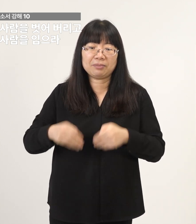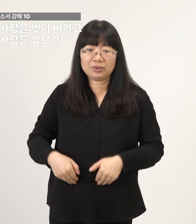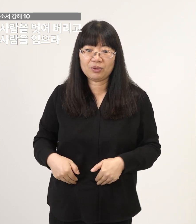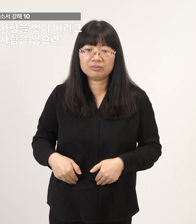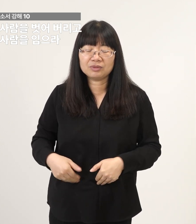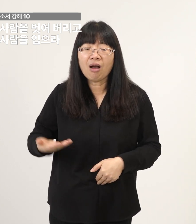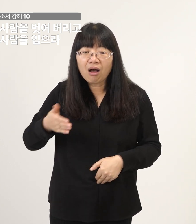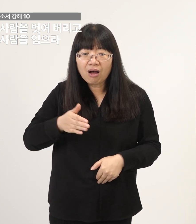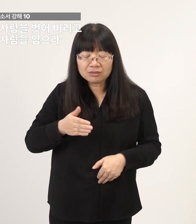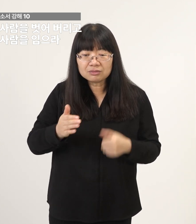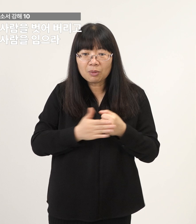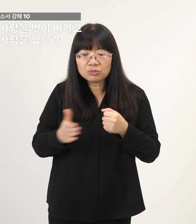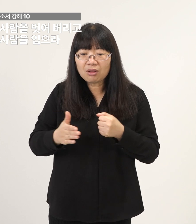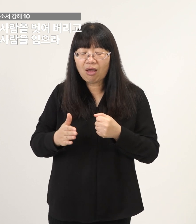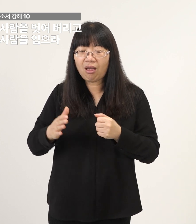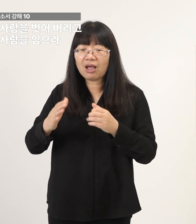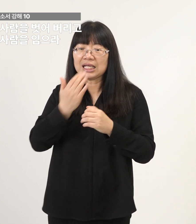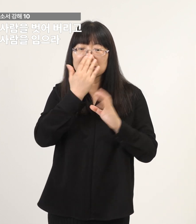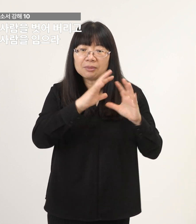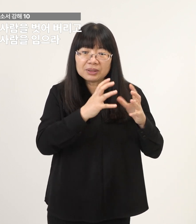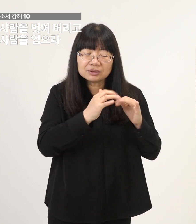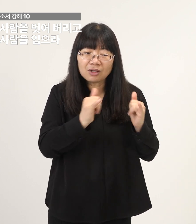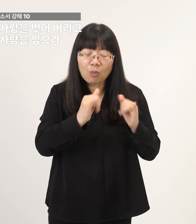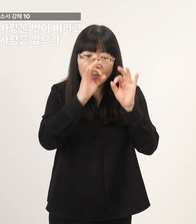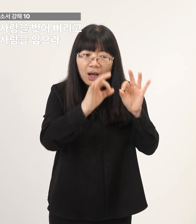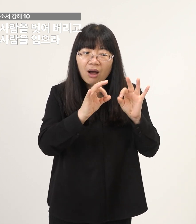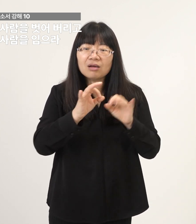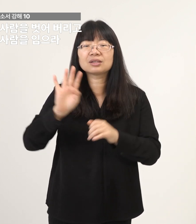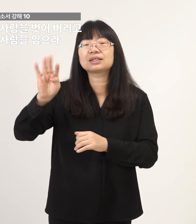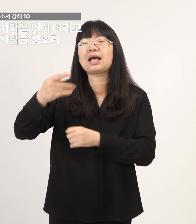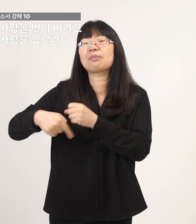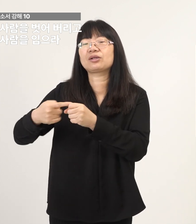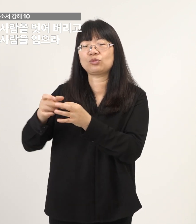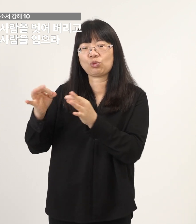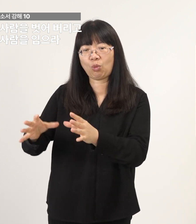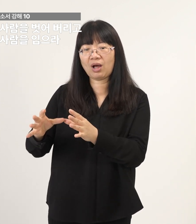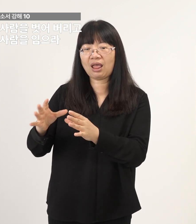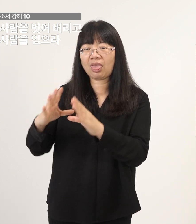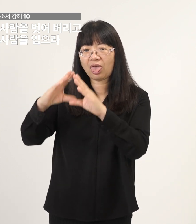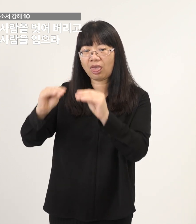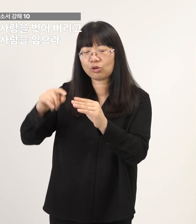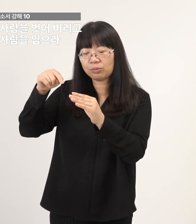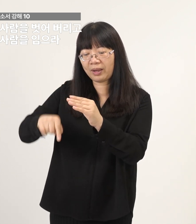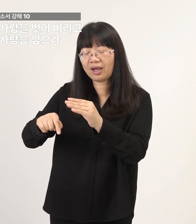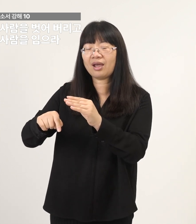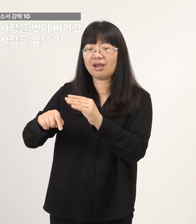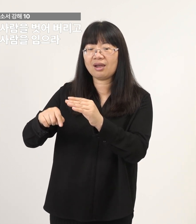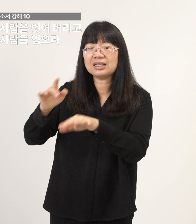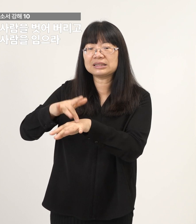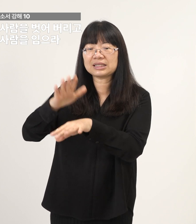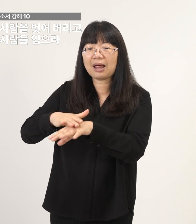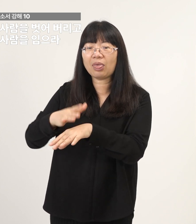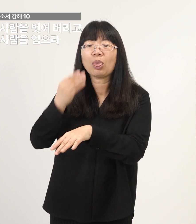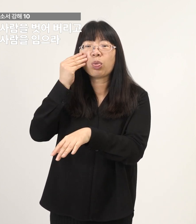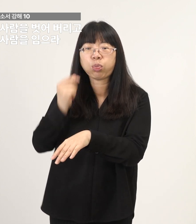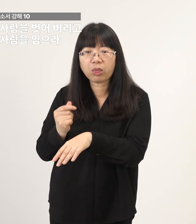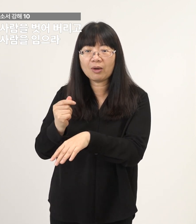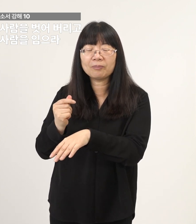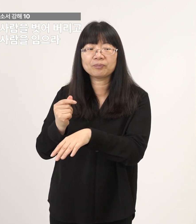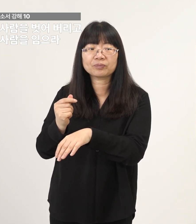쉽게 빠져지겠나. 그래서 그들이 어린 양의 피로 구속을